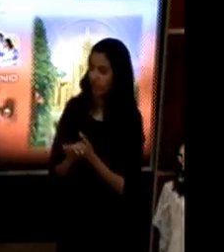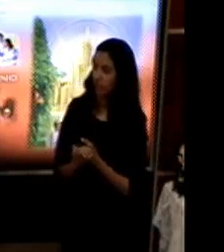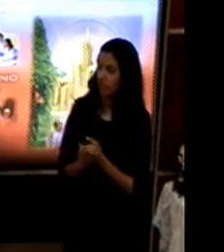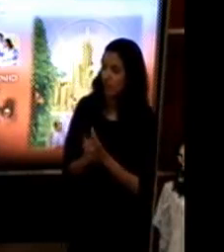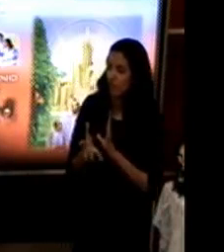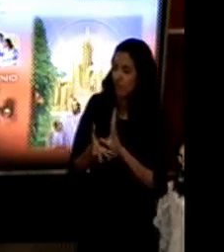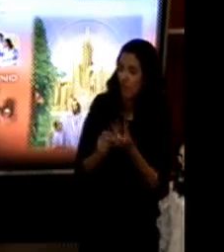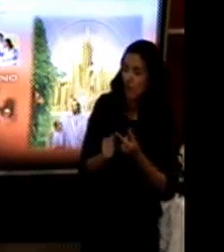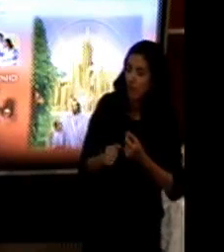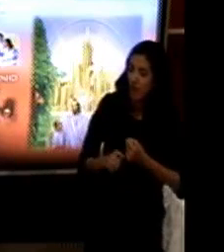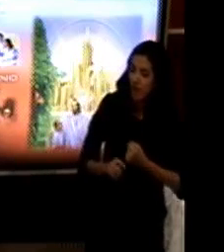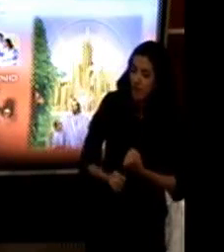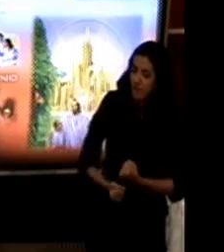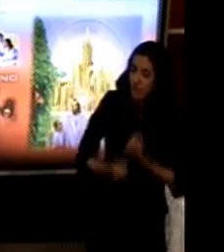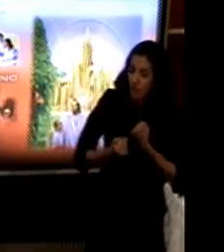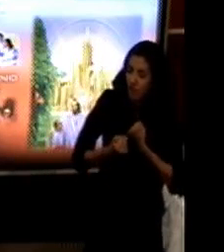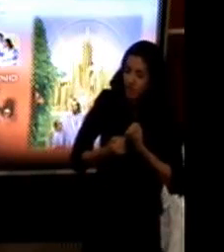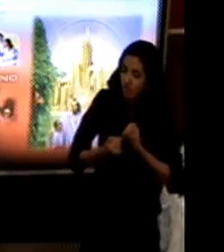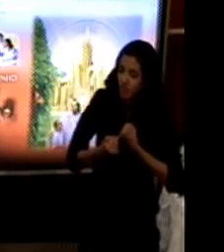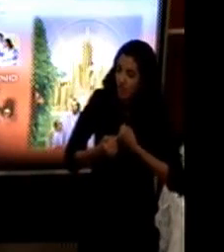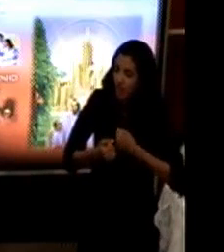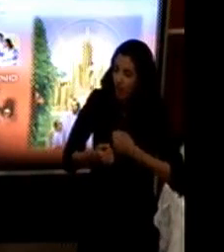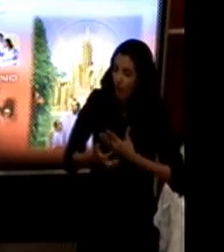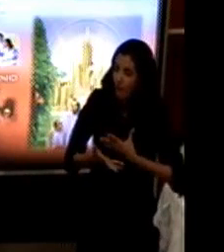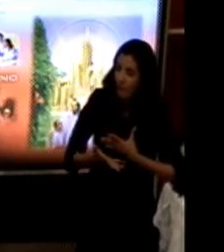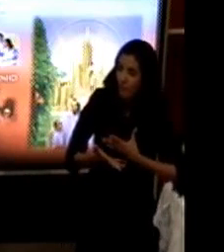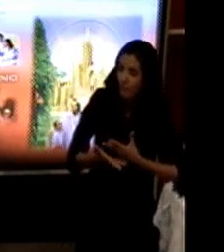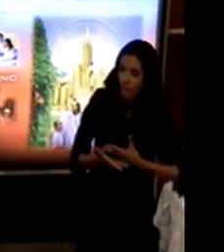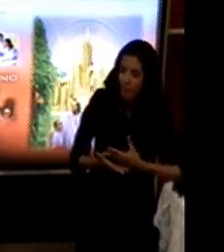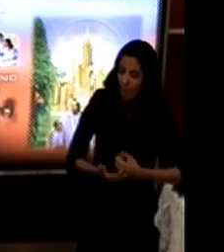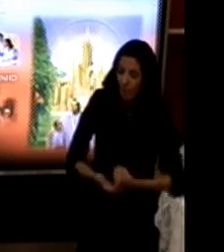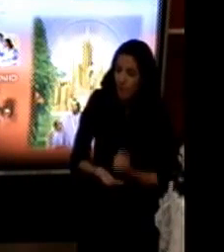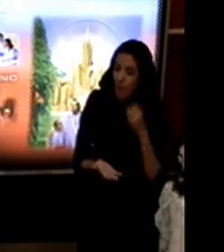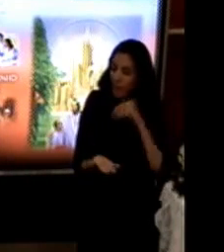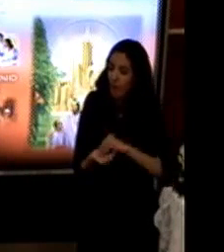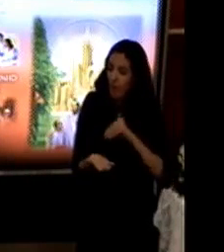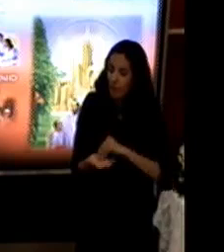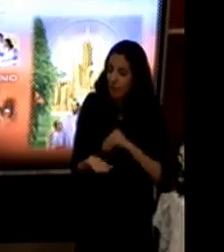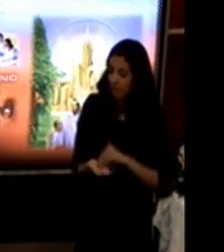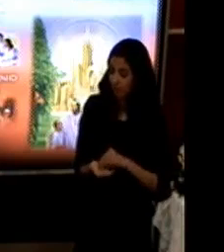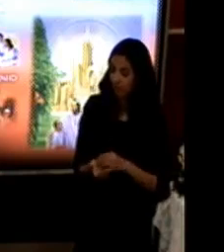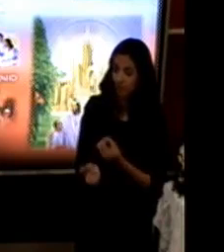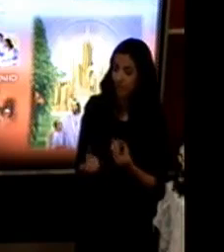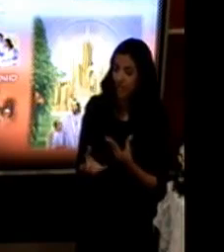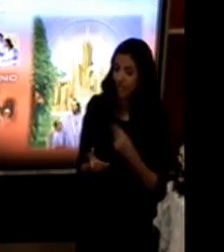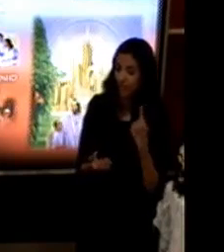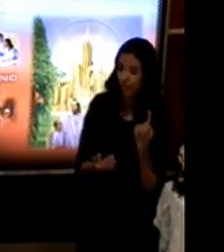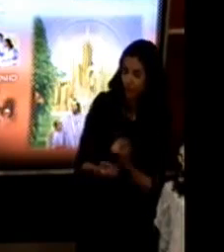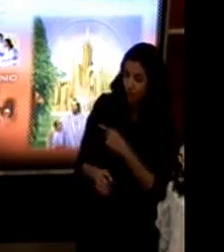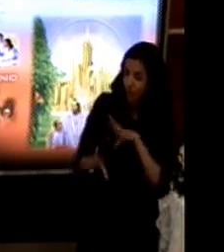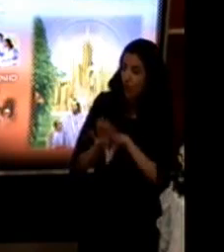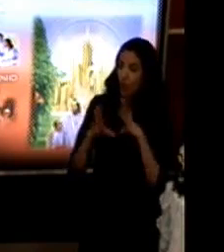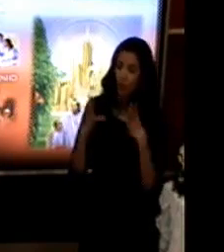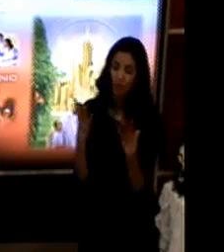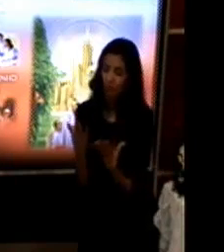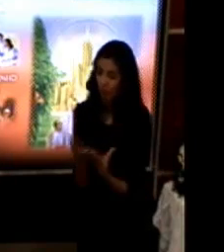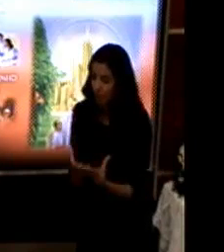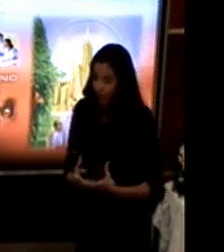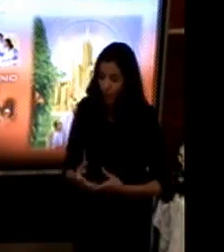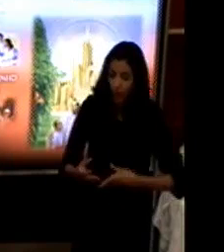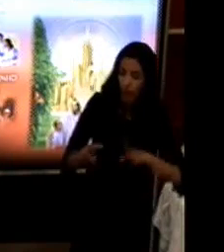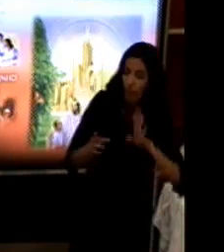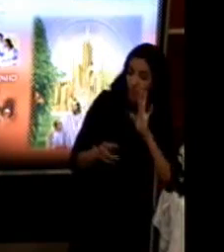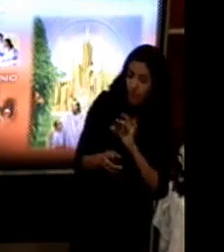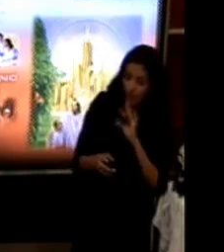las energías físicas y emocionales para enfrentar otra vez a un mundo muy conflictivo, muy competitivo,